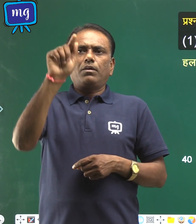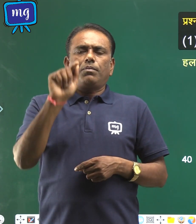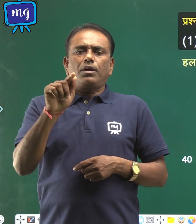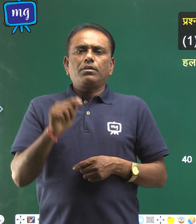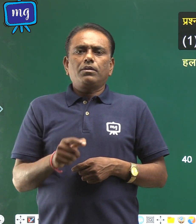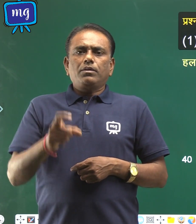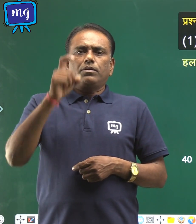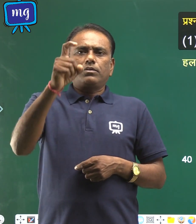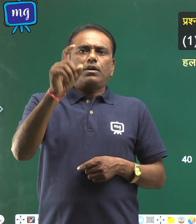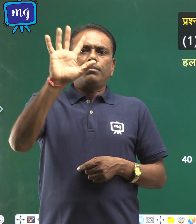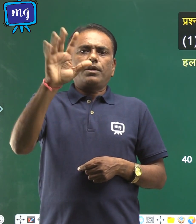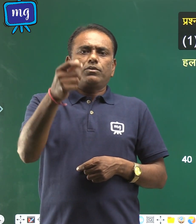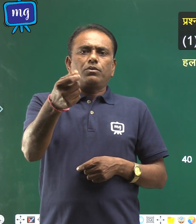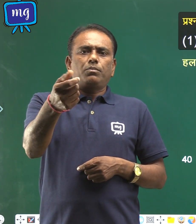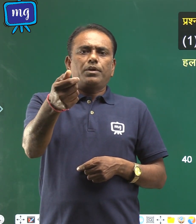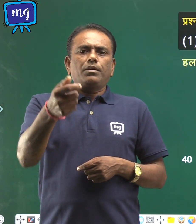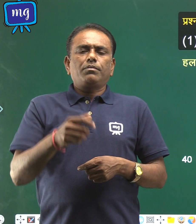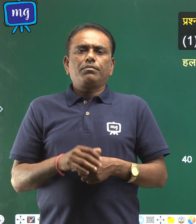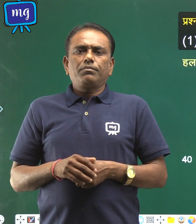अनुपात 75 रुपये।